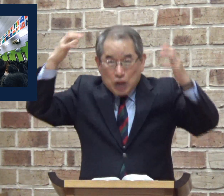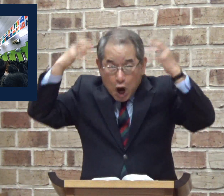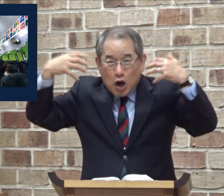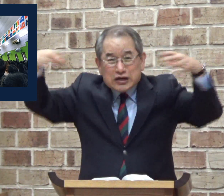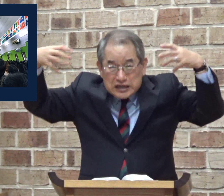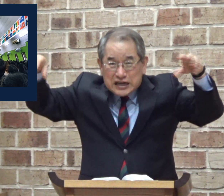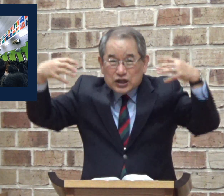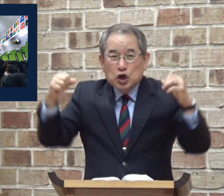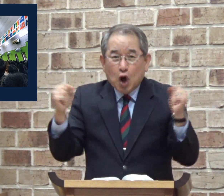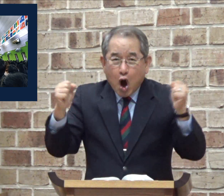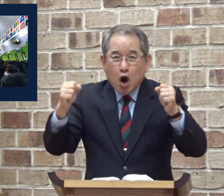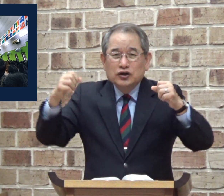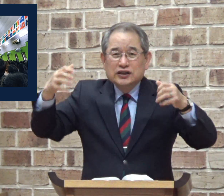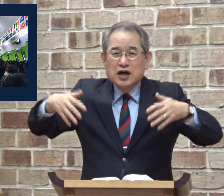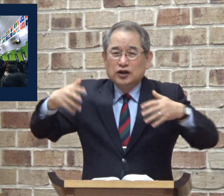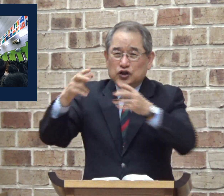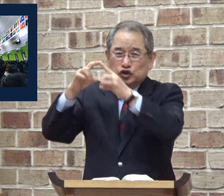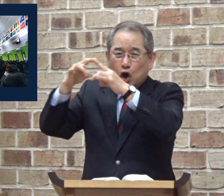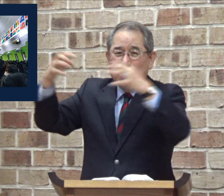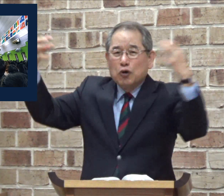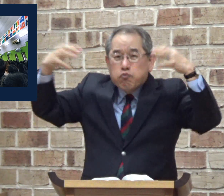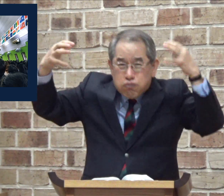춥고요. 근데 성도들이 모여서 예배합니다.